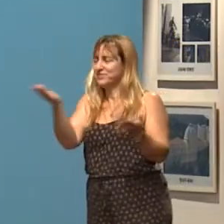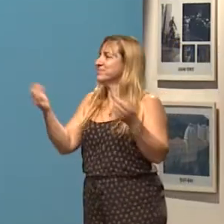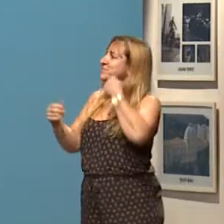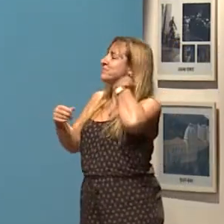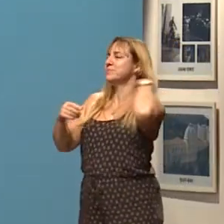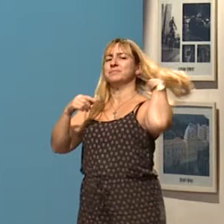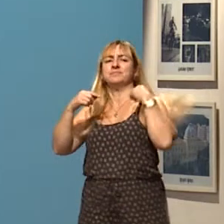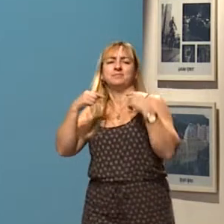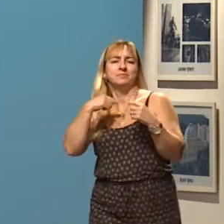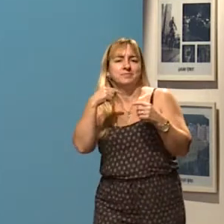Boa tarde.